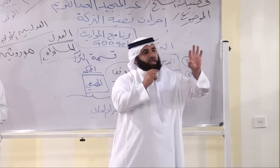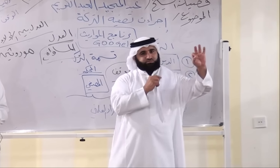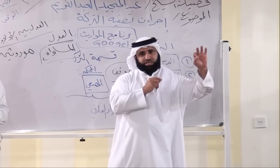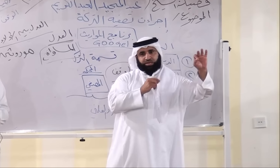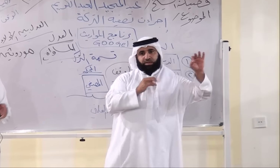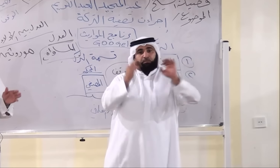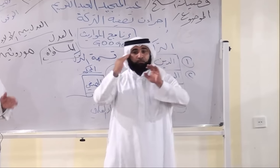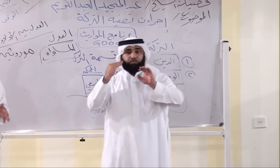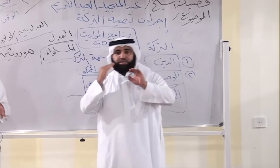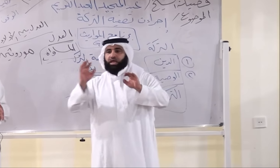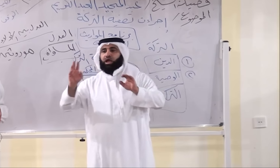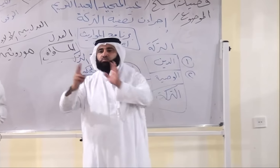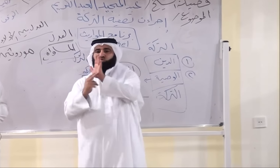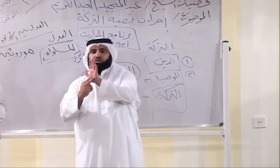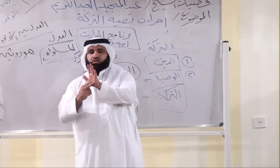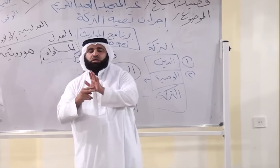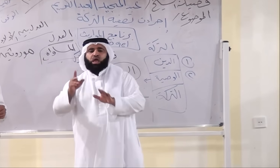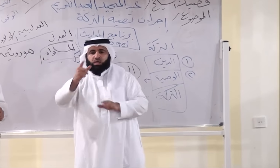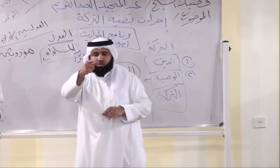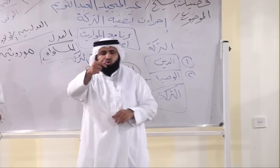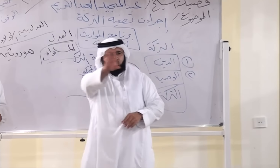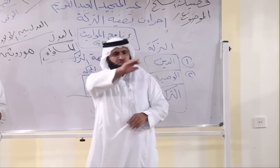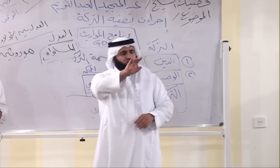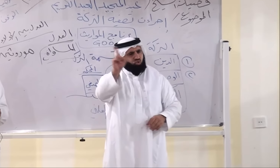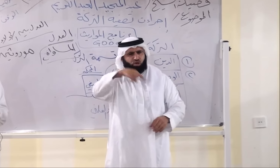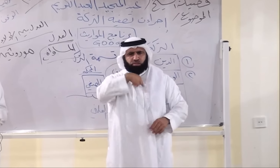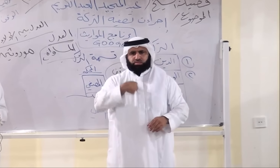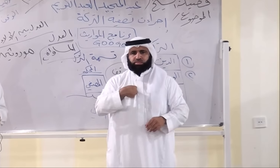وش رأي اللي يقول عطي البنت 50 ريال يروح عندنا؟